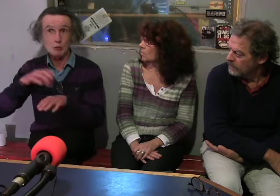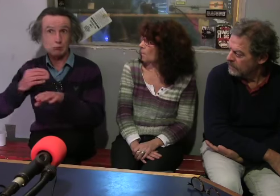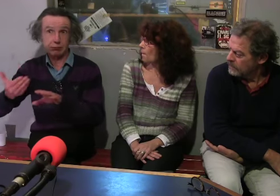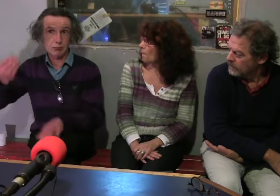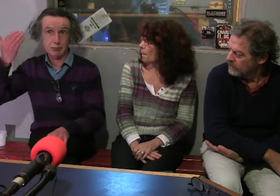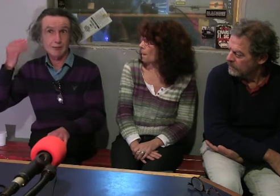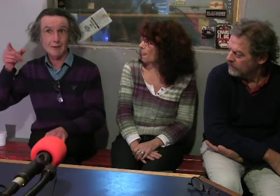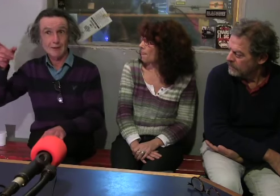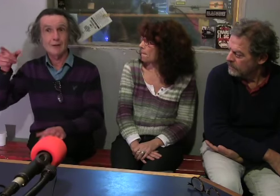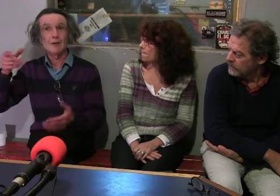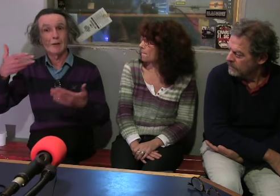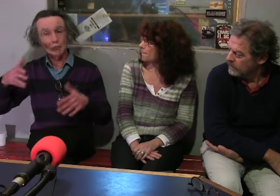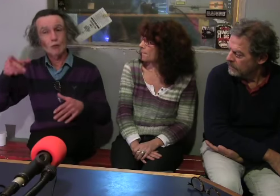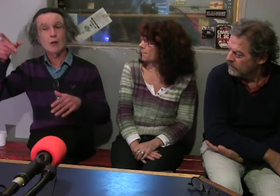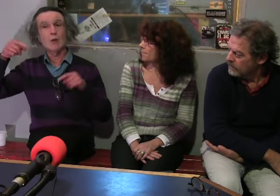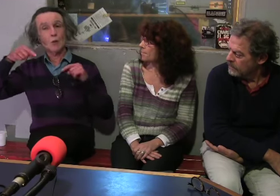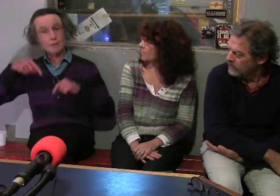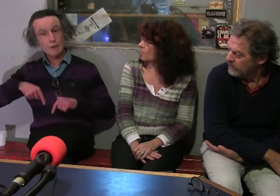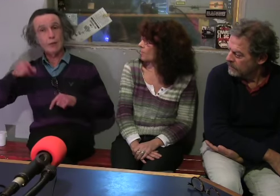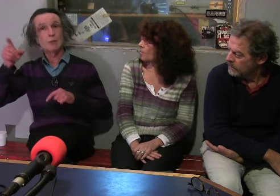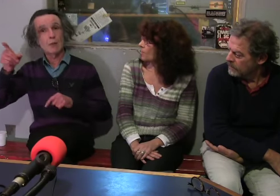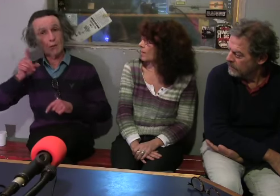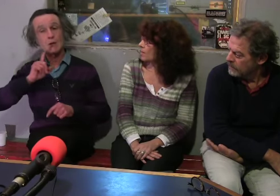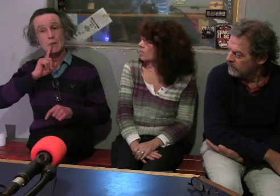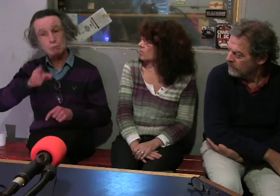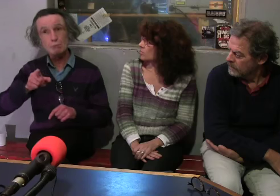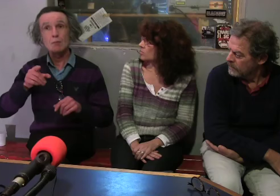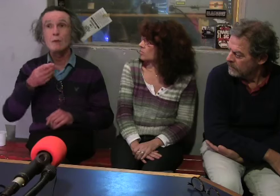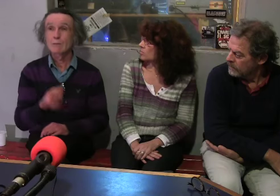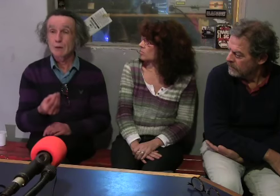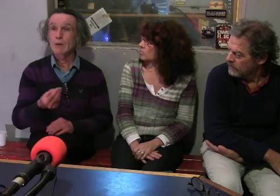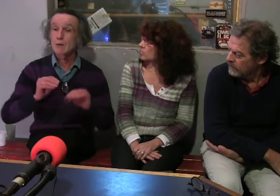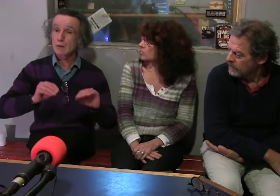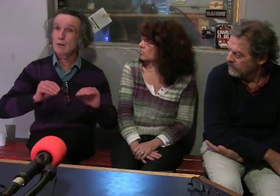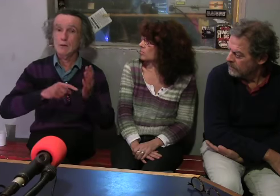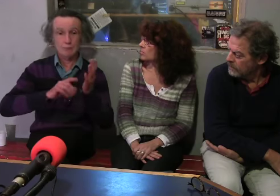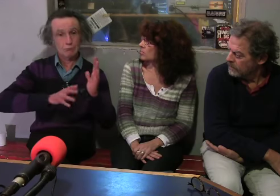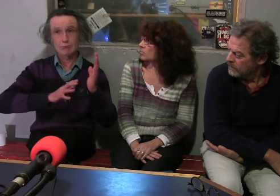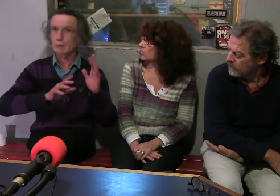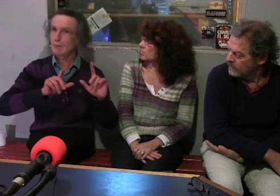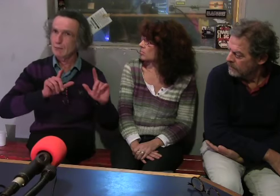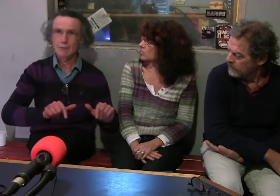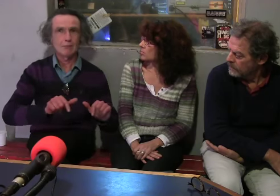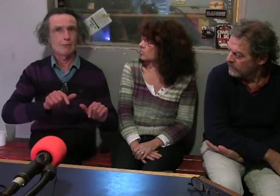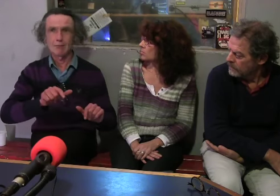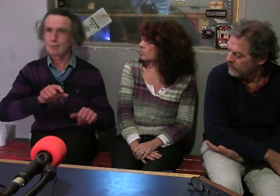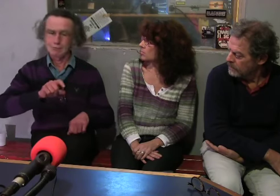signes dans la loi, mais en Suède, le gouvernement a demandé à ce que les enfants bénéficient